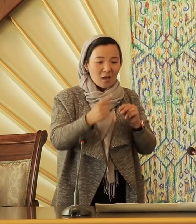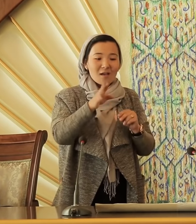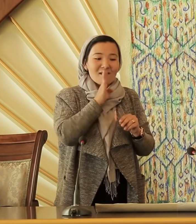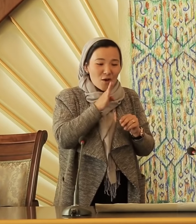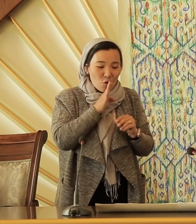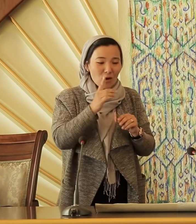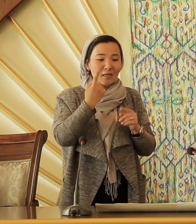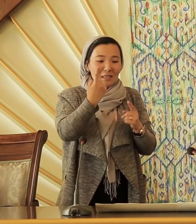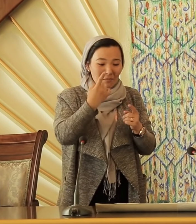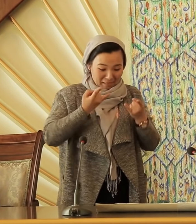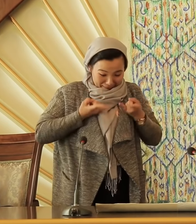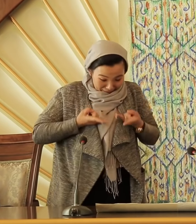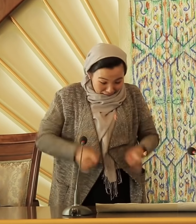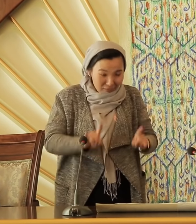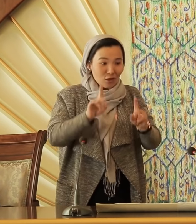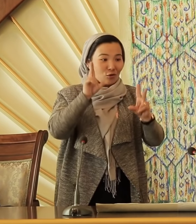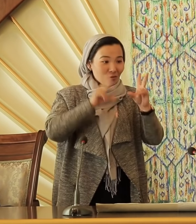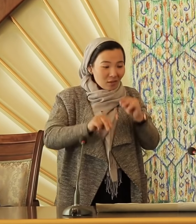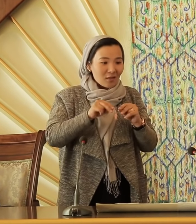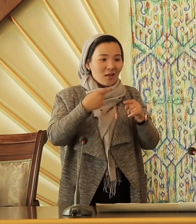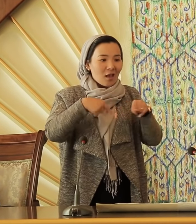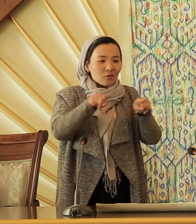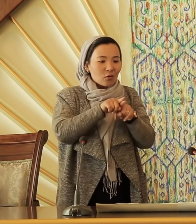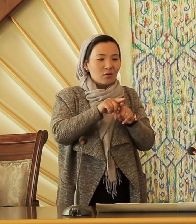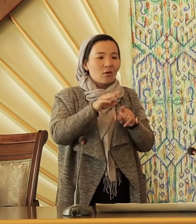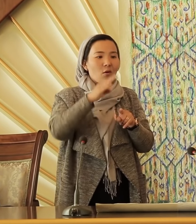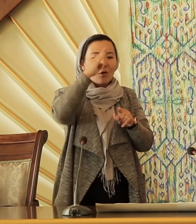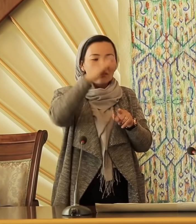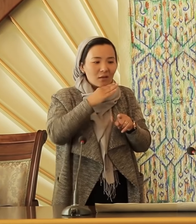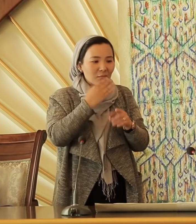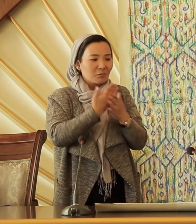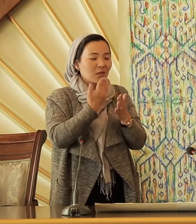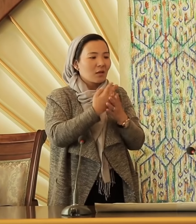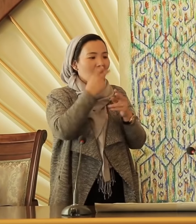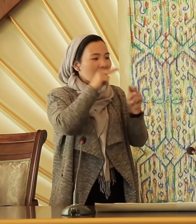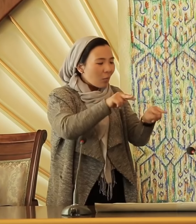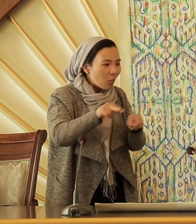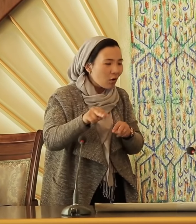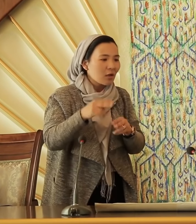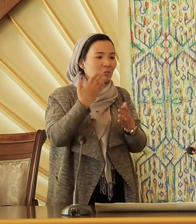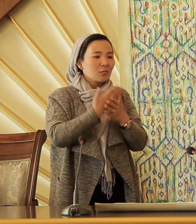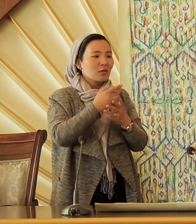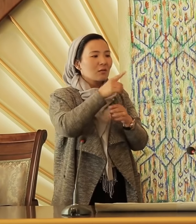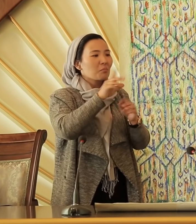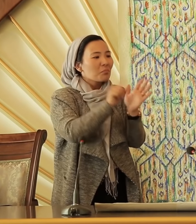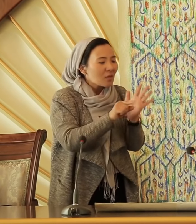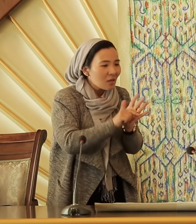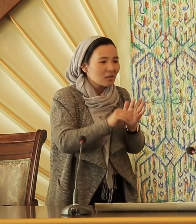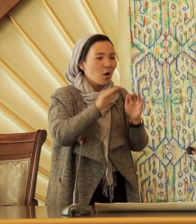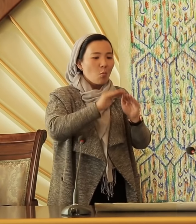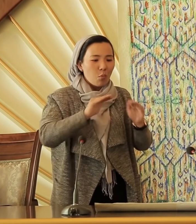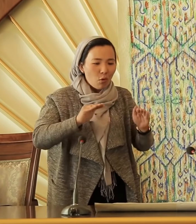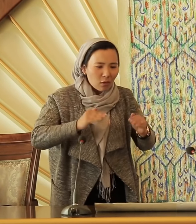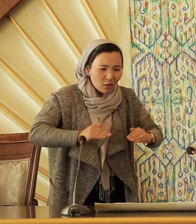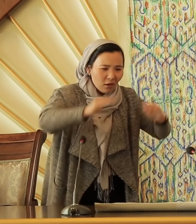vazifasini bajarganligi bu dunyoda otani qaramog'ida, er nafaqasida, farzandlari boshi